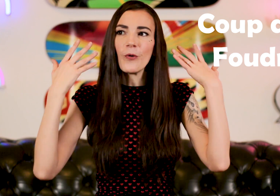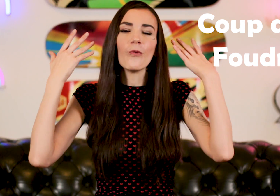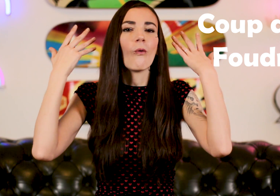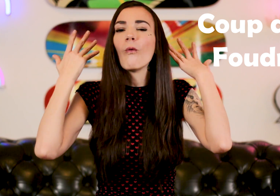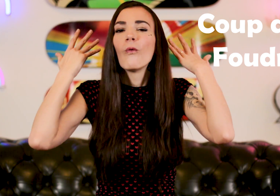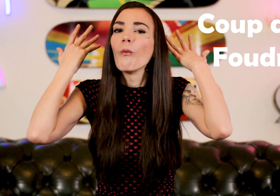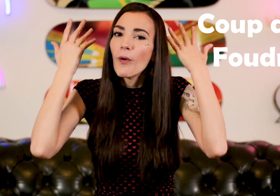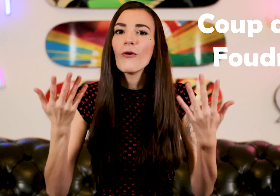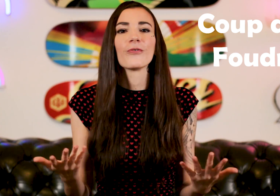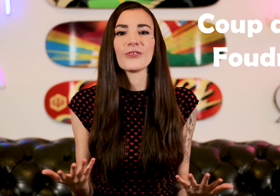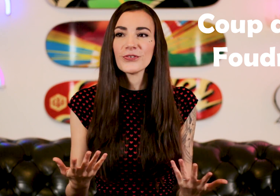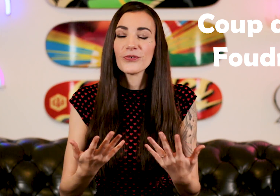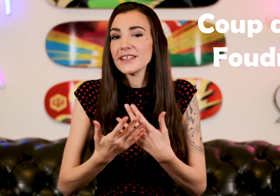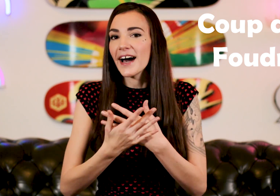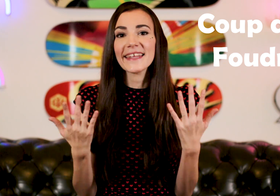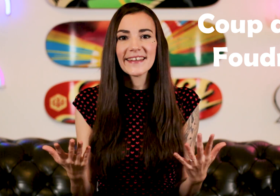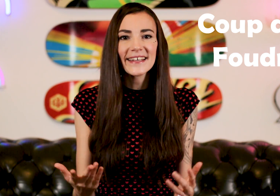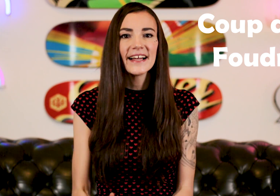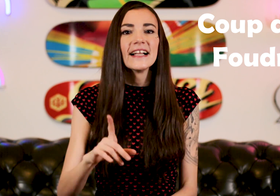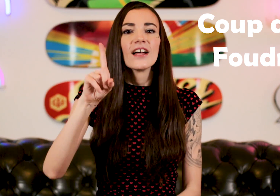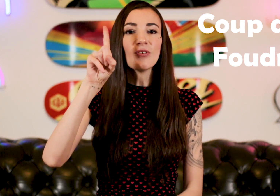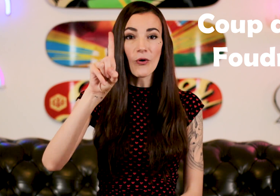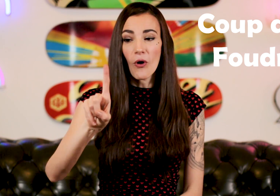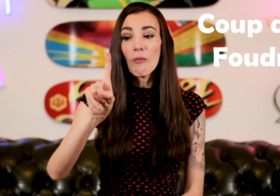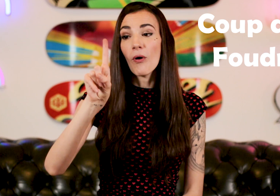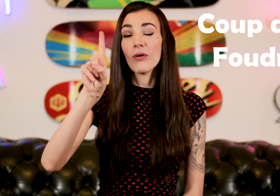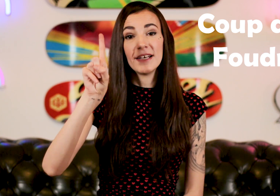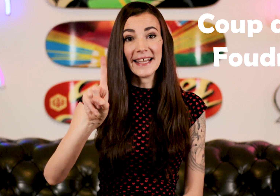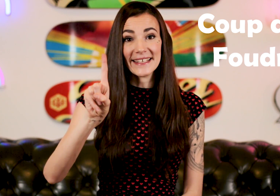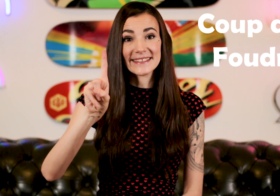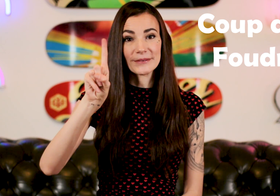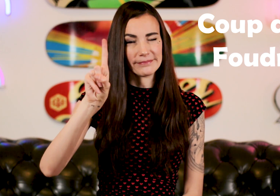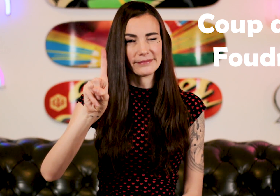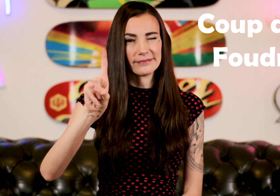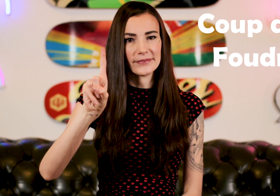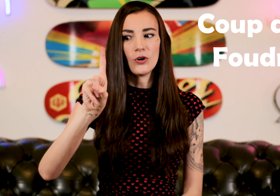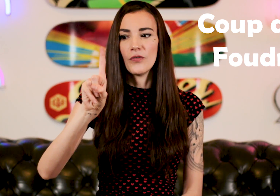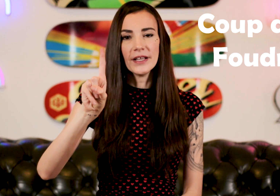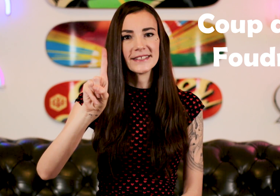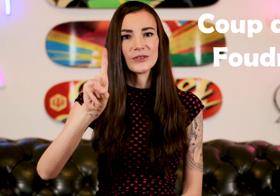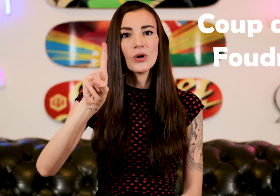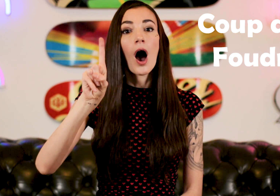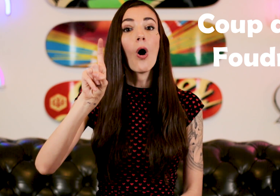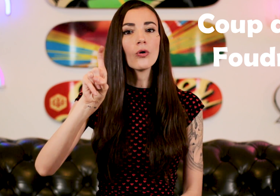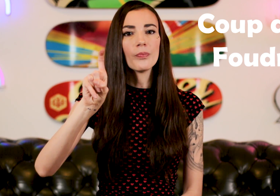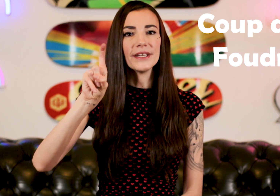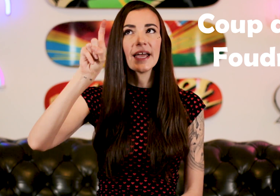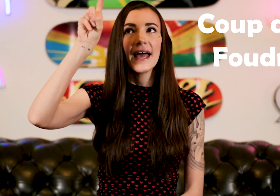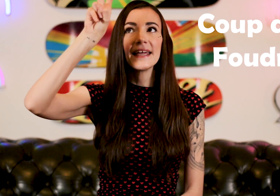où on prend conscience qu'on est red dingue. Donc on prend l'index levé, c'est tout, on le plie et